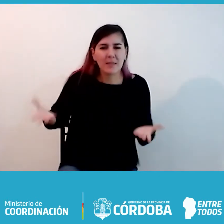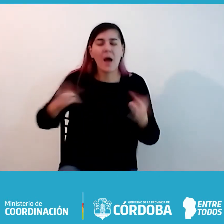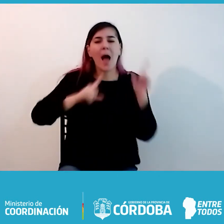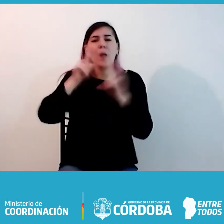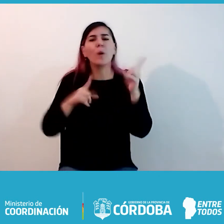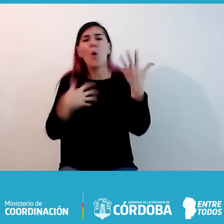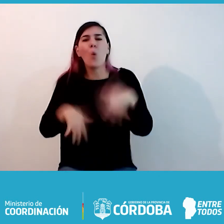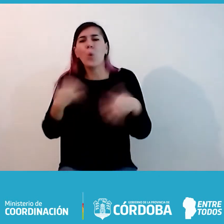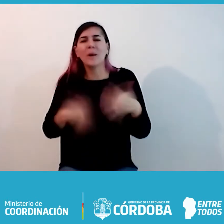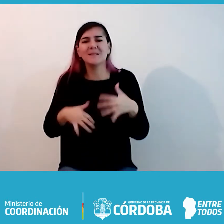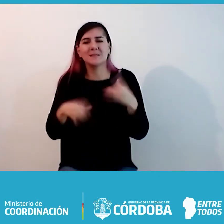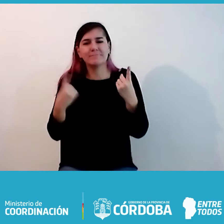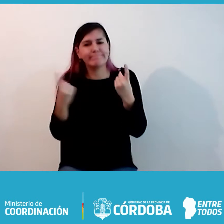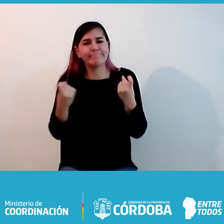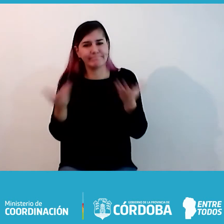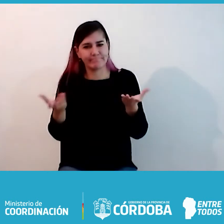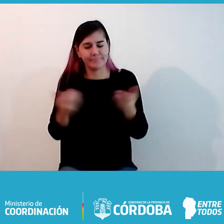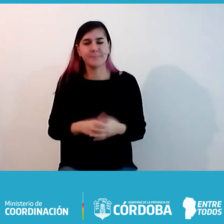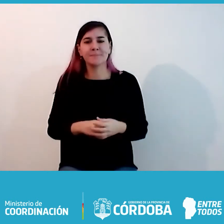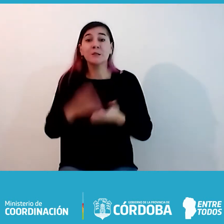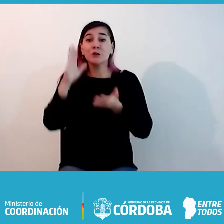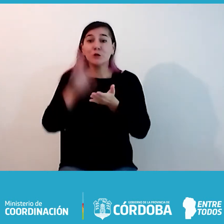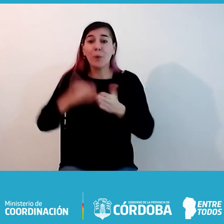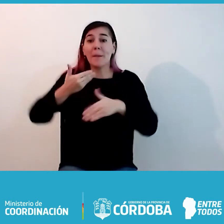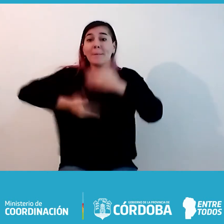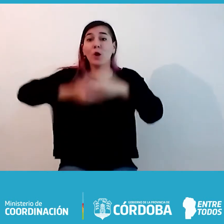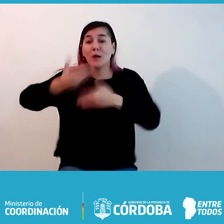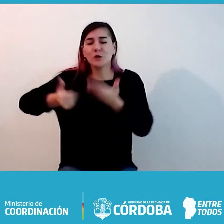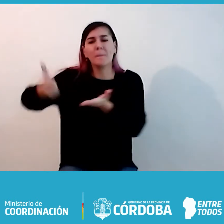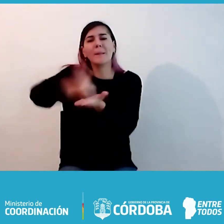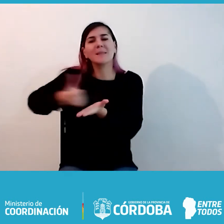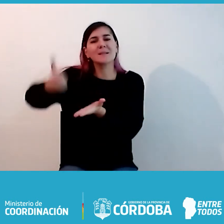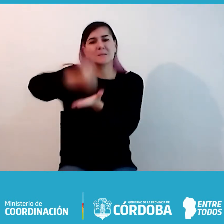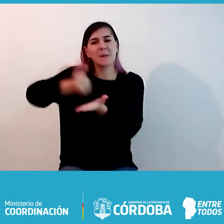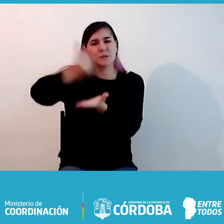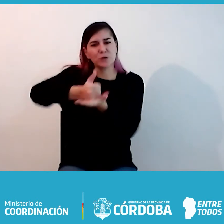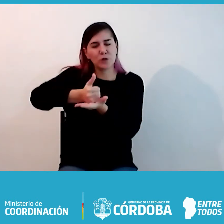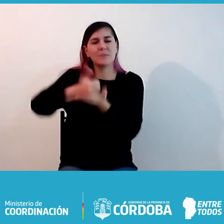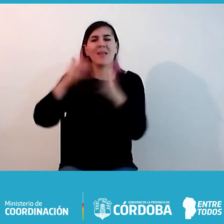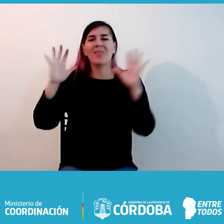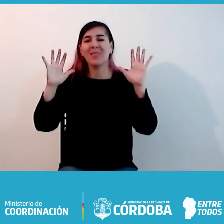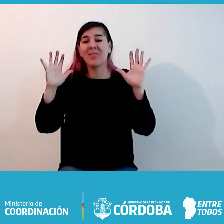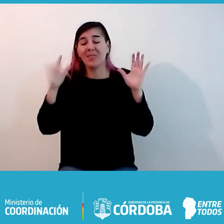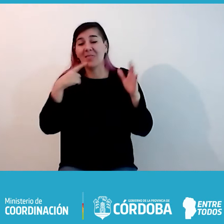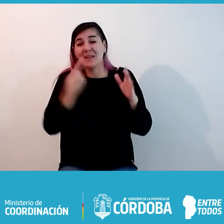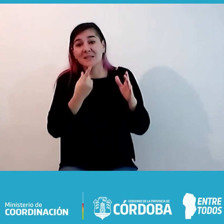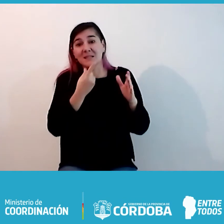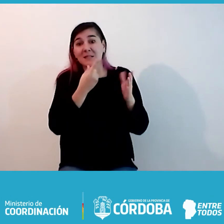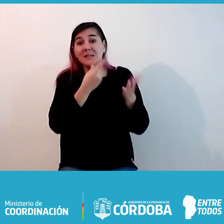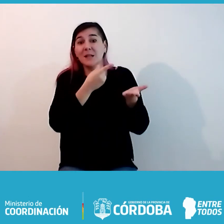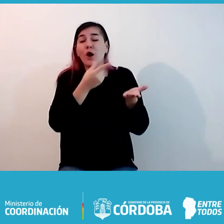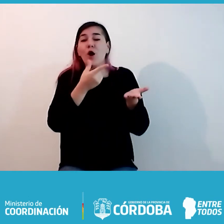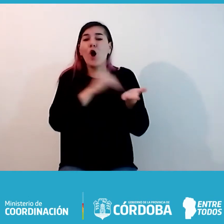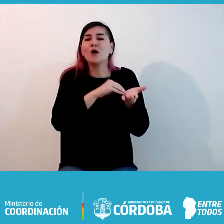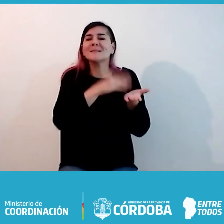nuestras urgencias y necesidades. En cuanto al progreso, participación, se les pide a los intendentes y concejales que enseñen cuál es